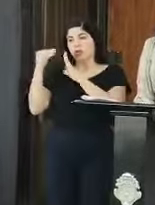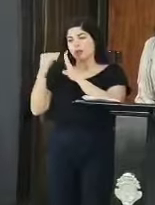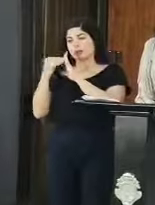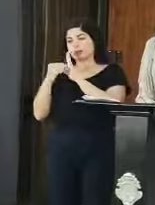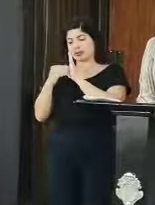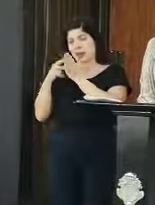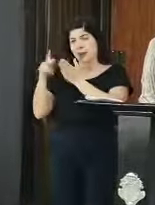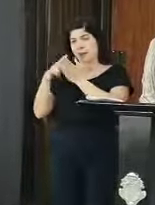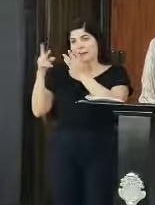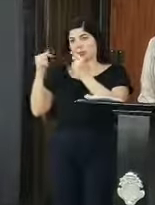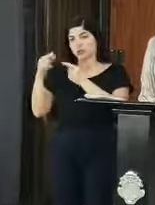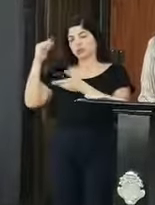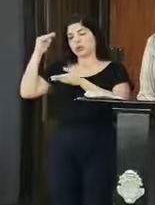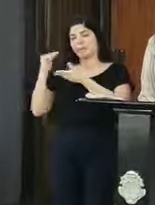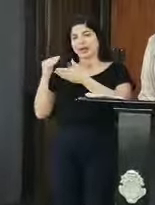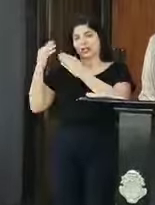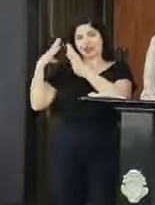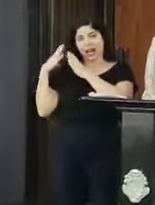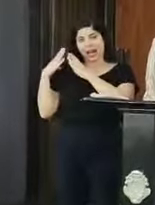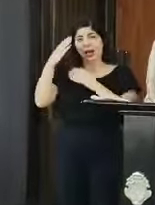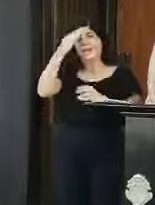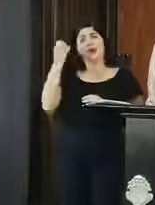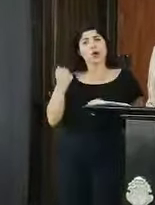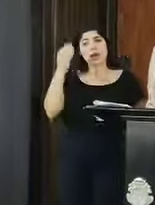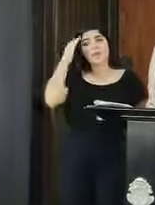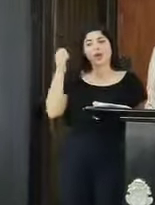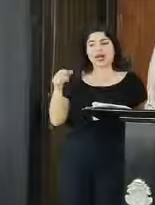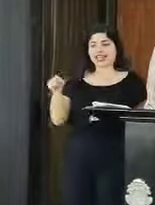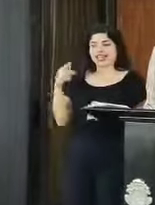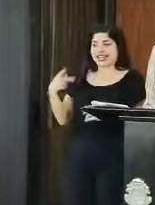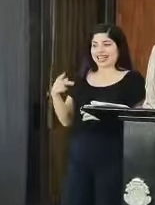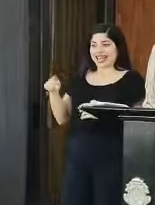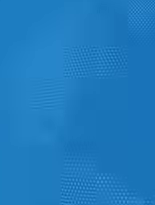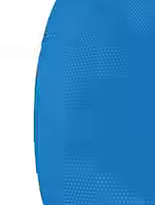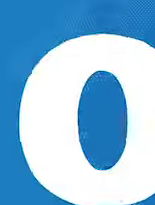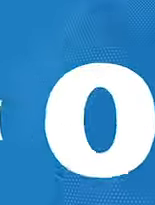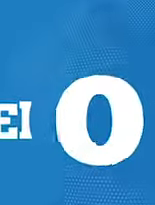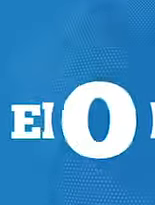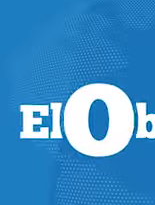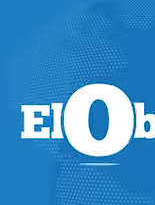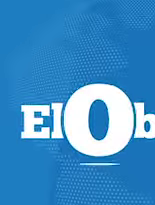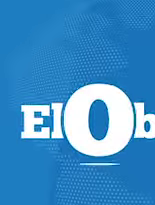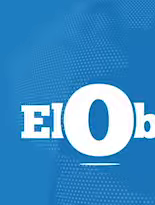de remuneraciones del presupuesto. ¿Por qué? Porque ponemos en riesgo el estado de bienestar.